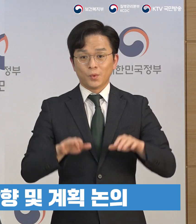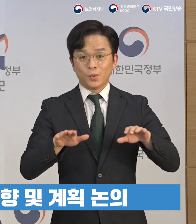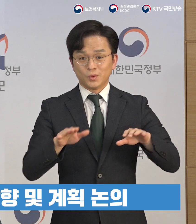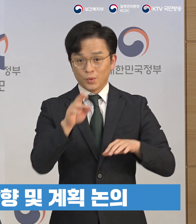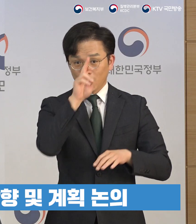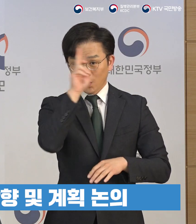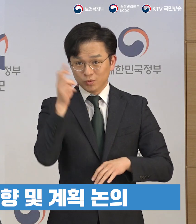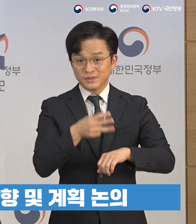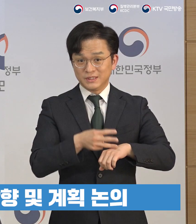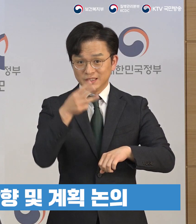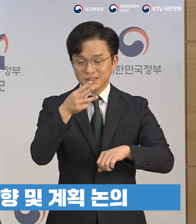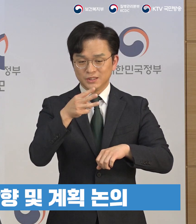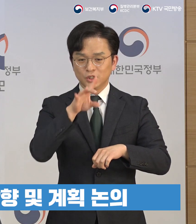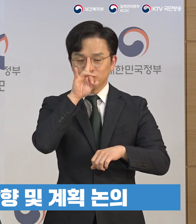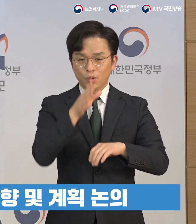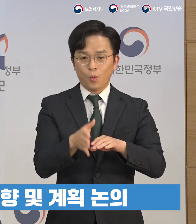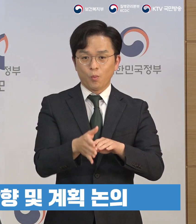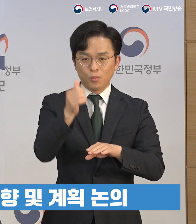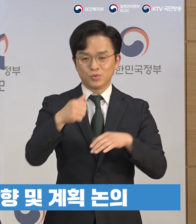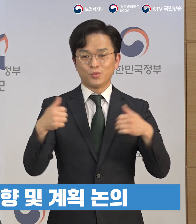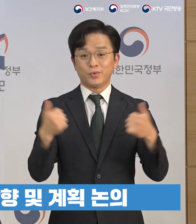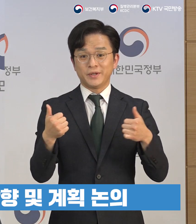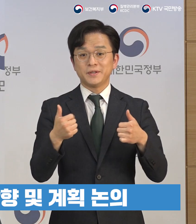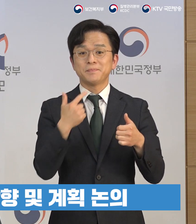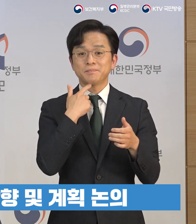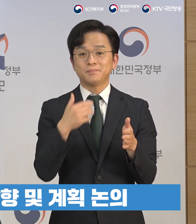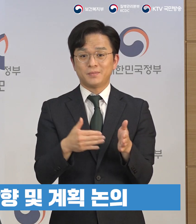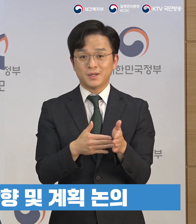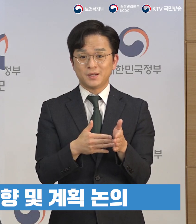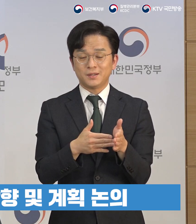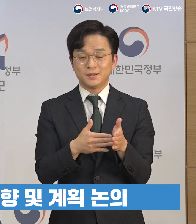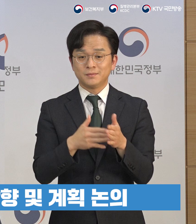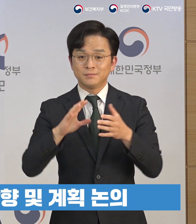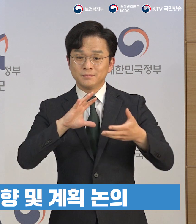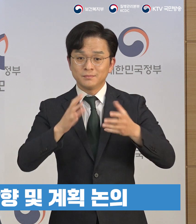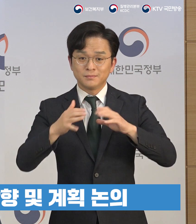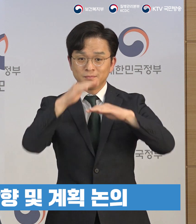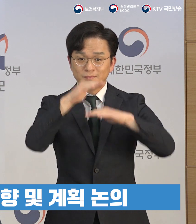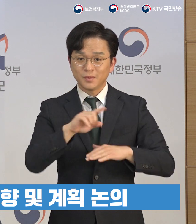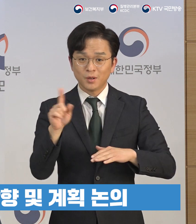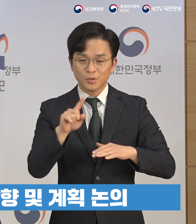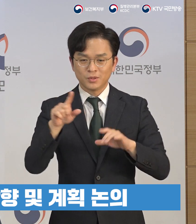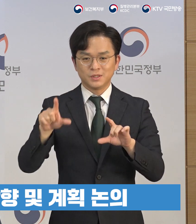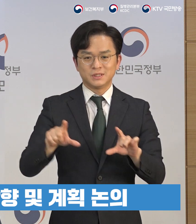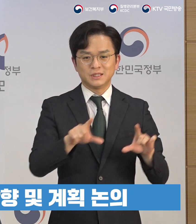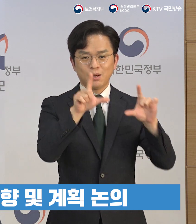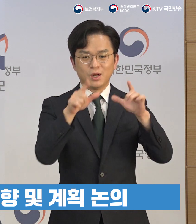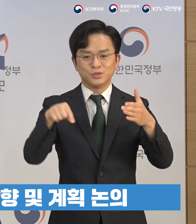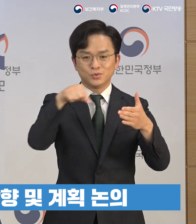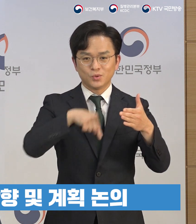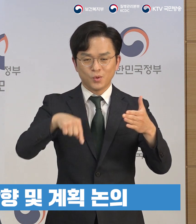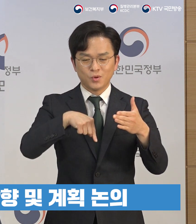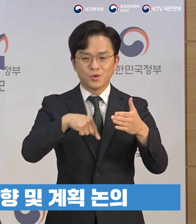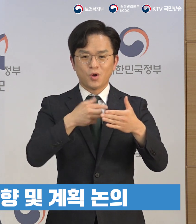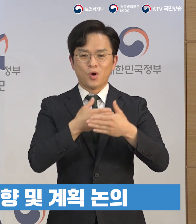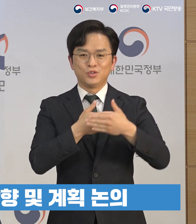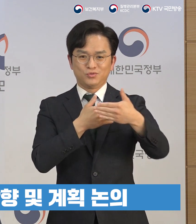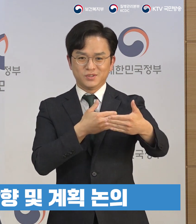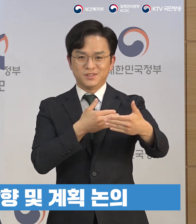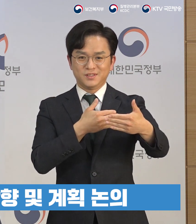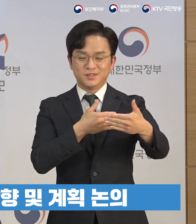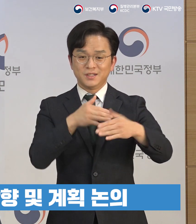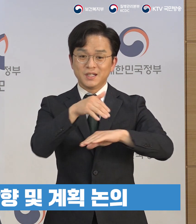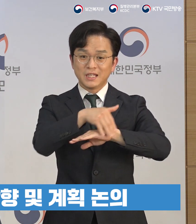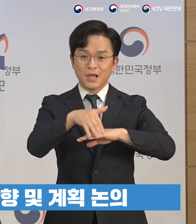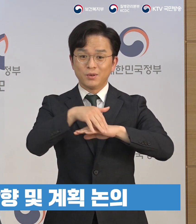즉 문화 오늘 국무총리 주제 의 중대 본 회의를 개최하여 생활 속 그리도 기준 방향 및 계획을